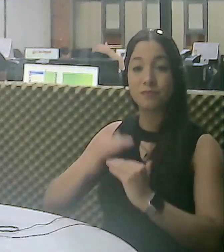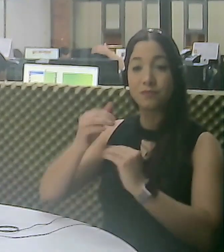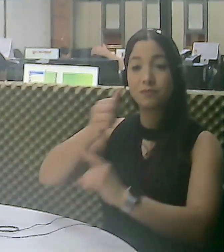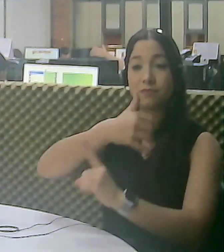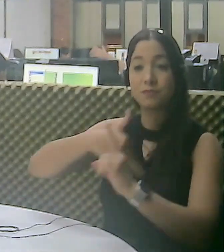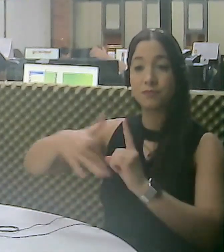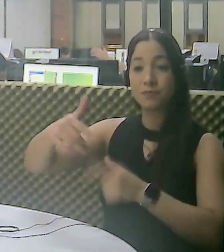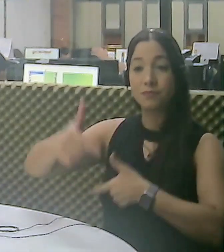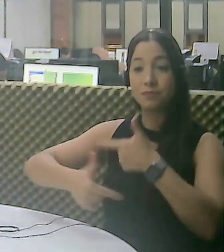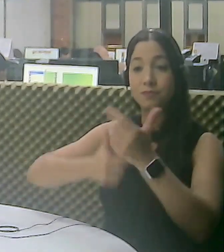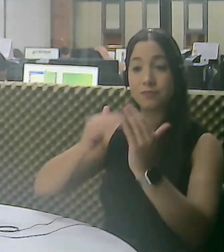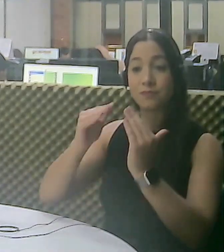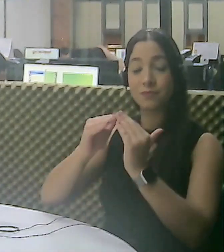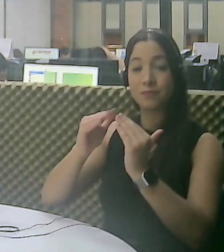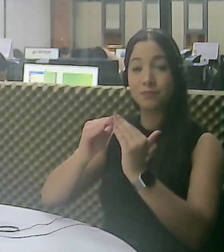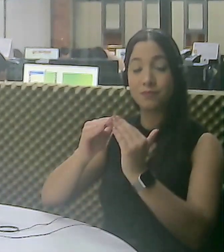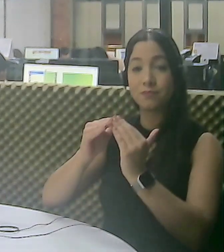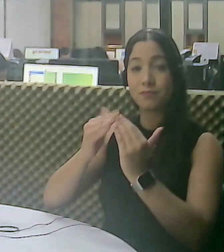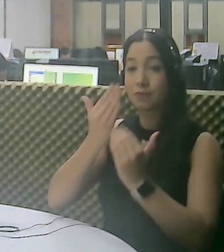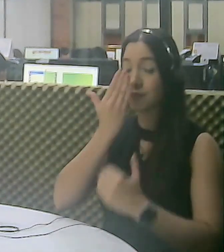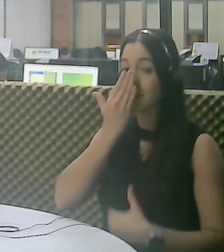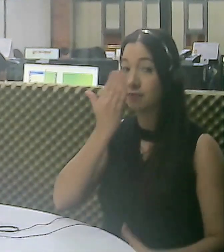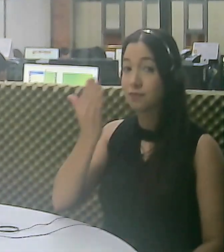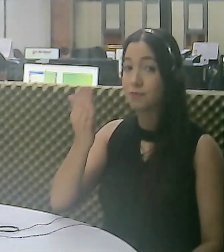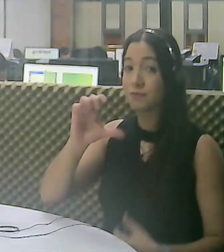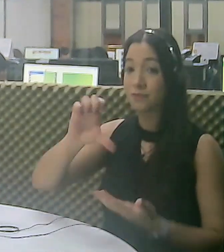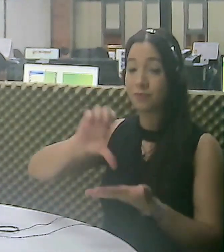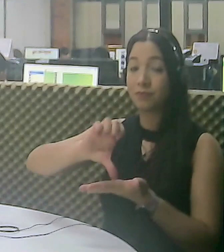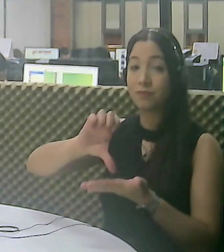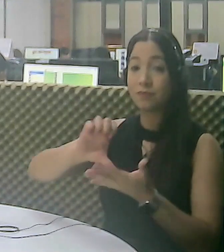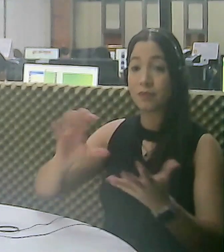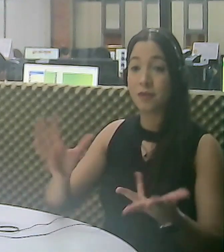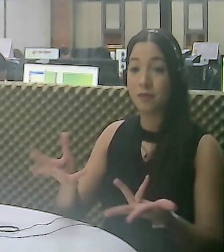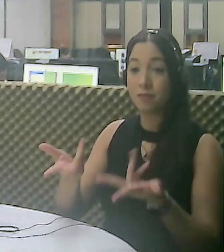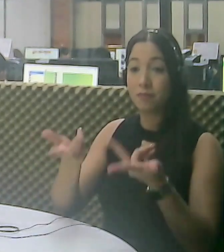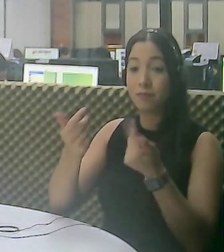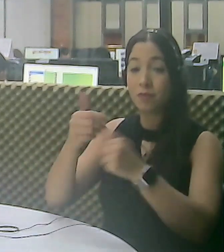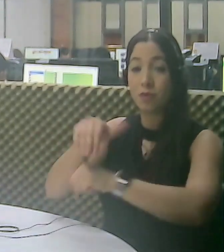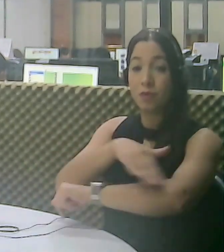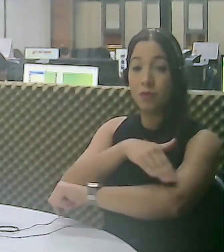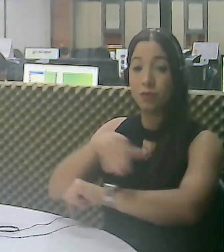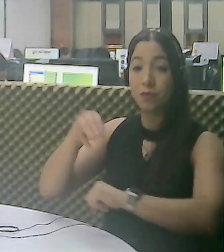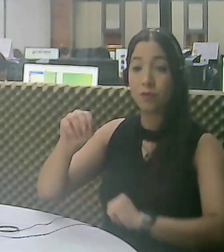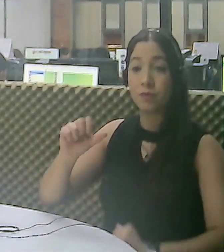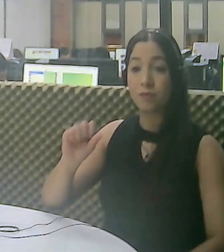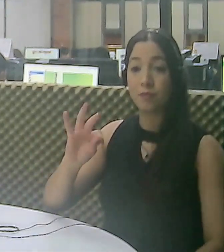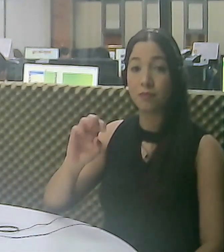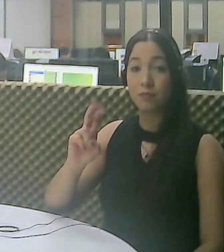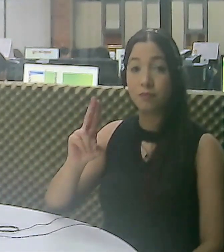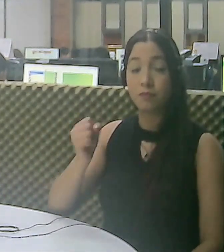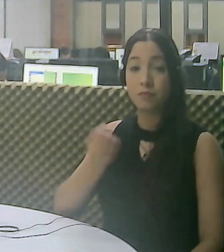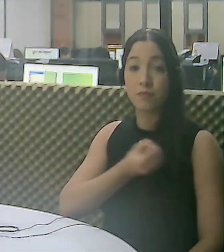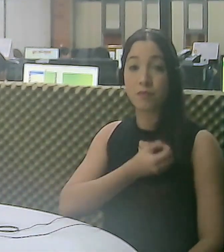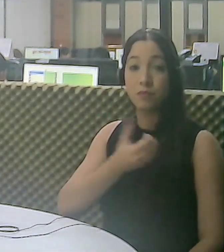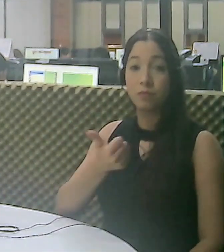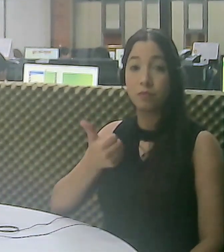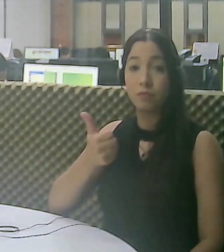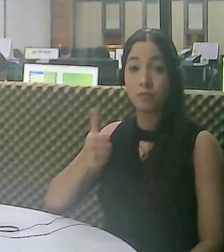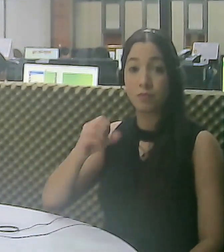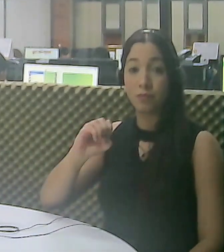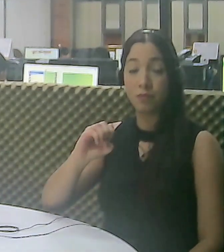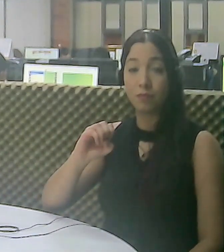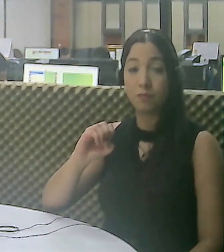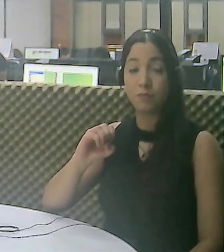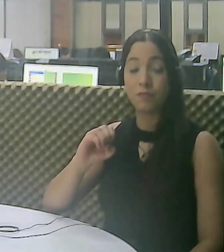Desenvolvimento Social, Trabalho e Habitação está em frente ao Complexo Maravilha, que fica na Rua Mateus, número 1110. No